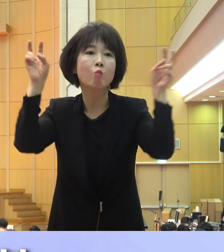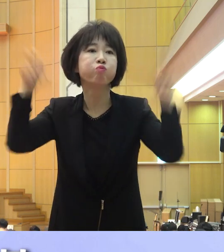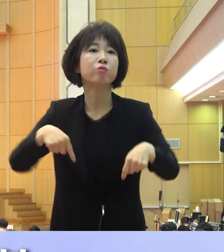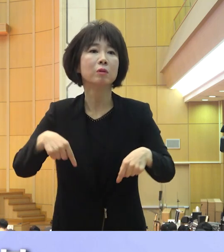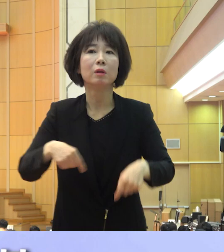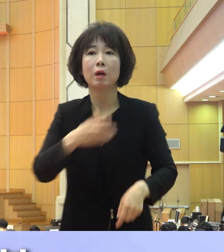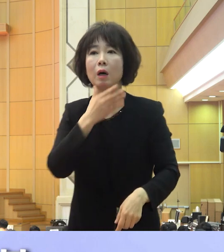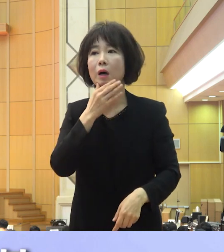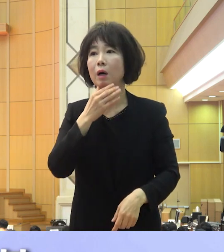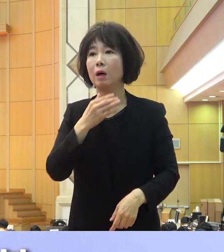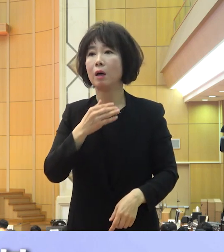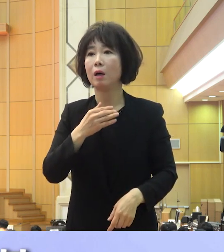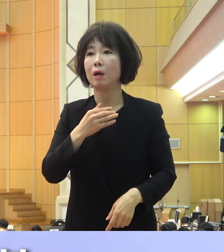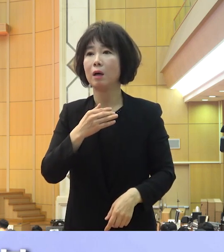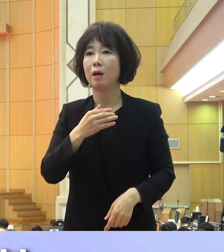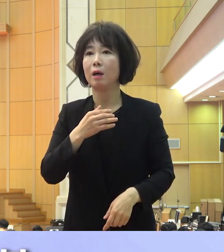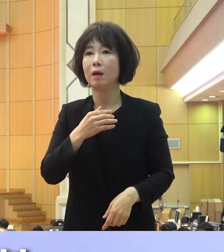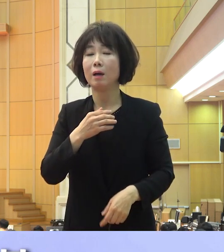그래서 내가 그랬어요.